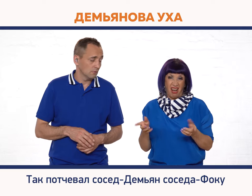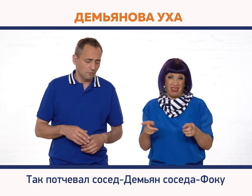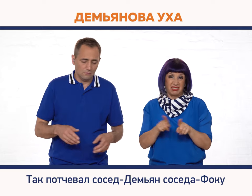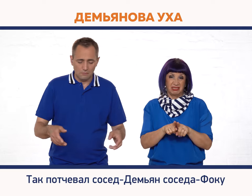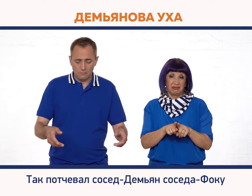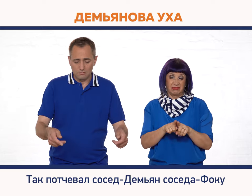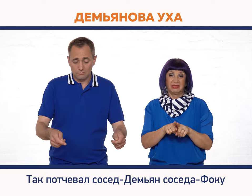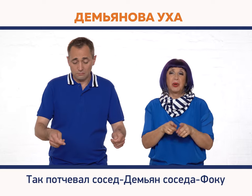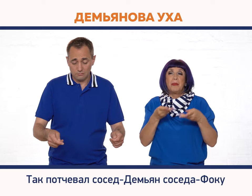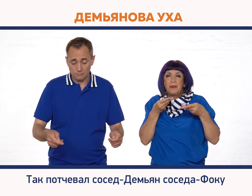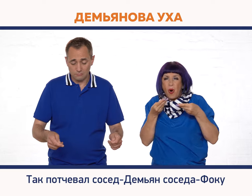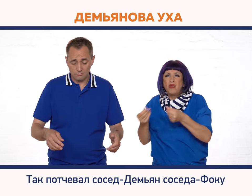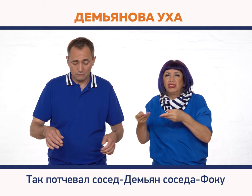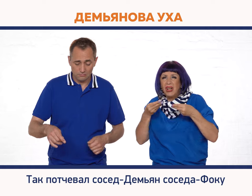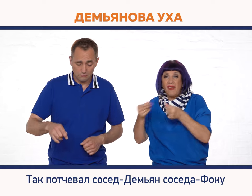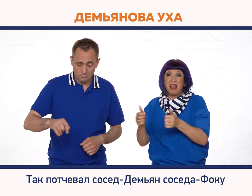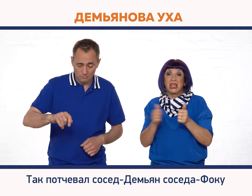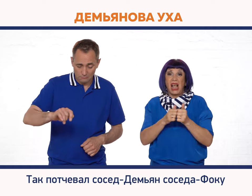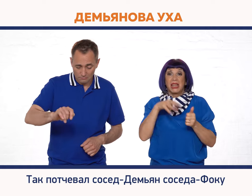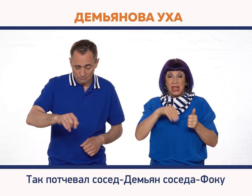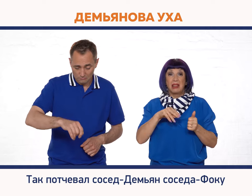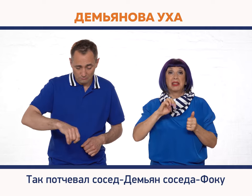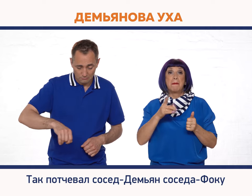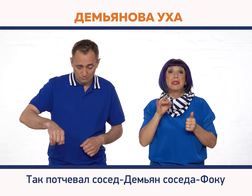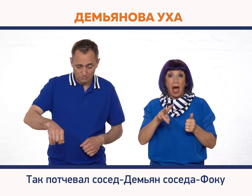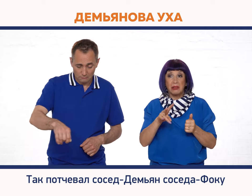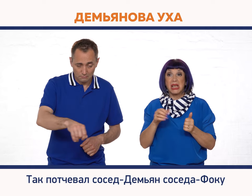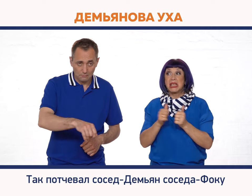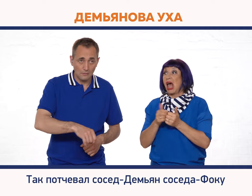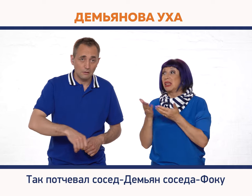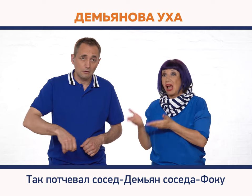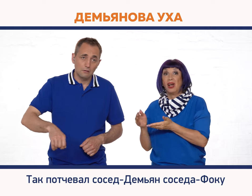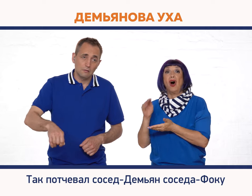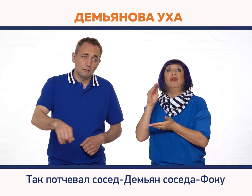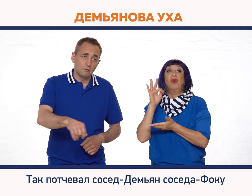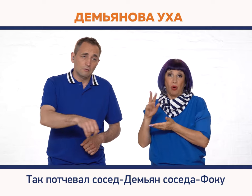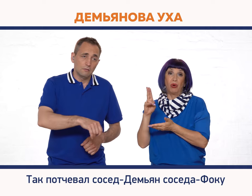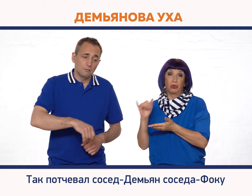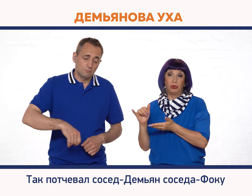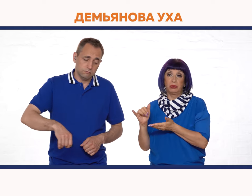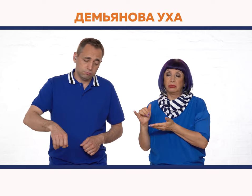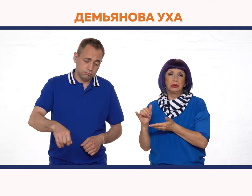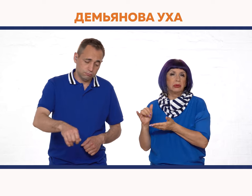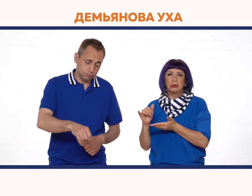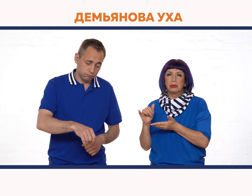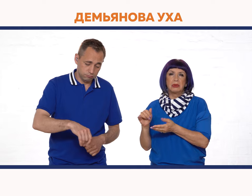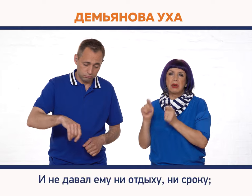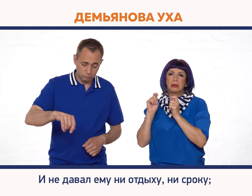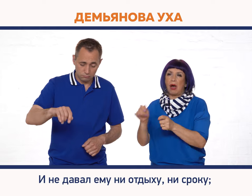Так почивал сосед Демьян соседа Попу. И